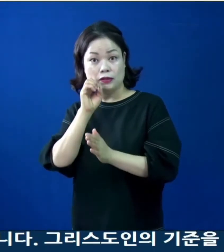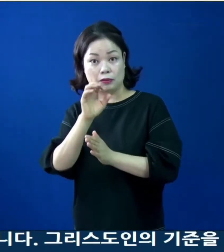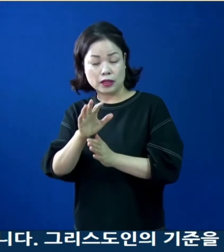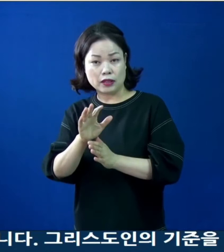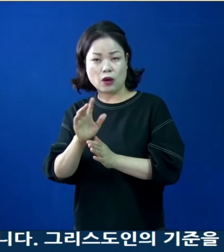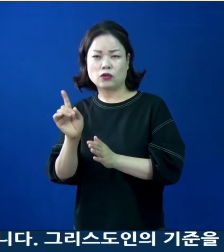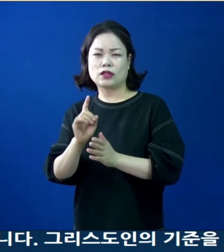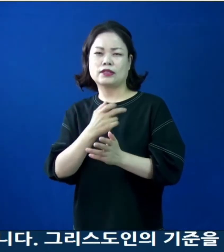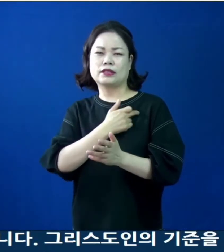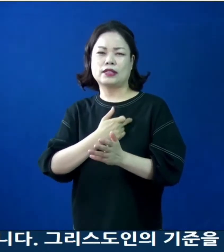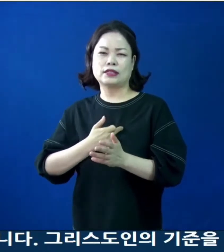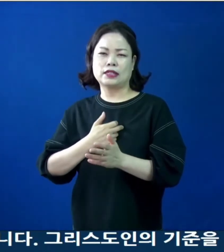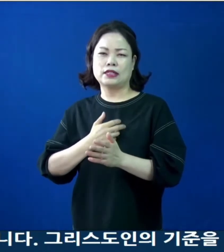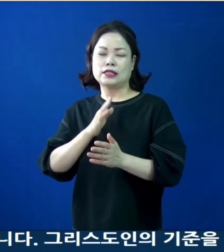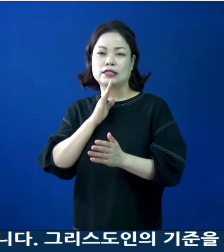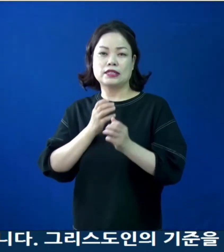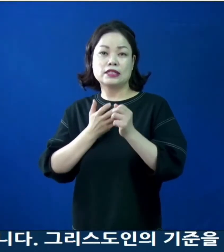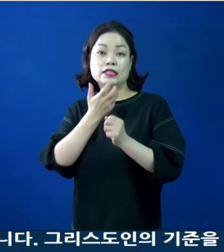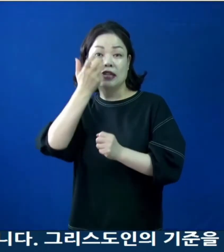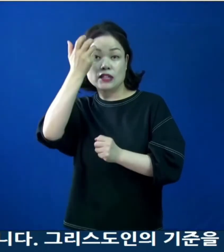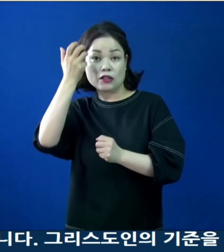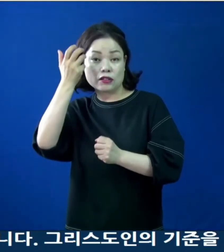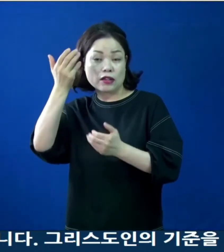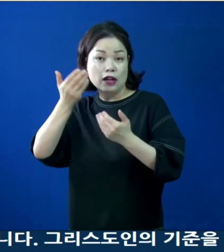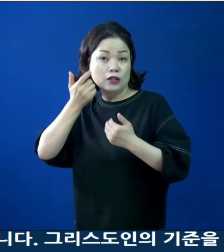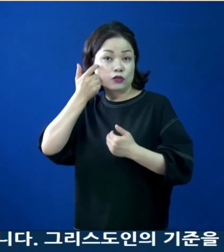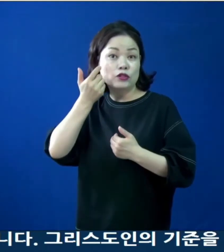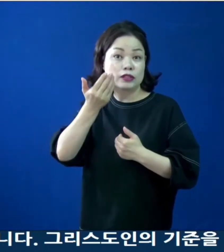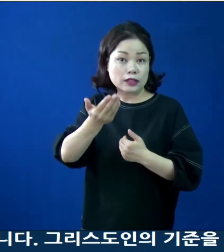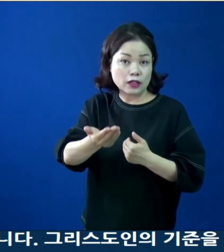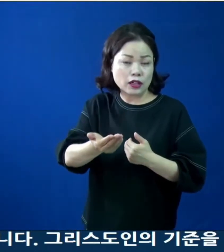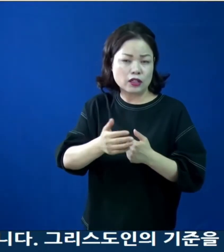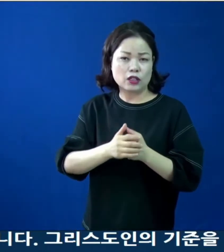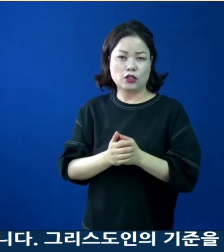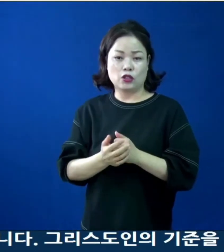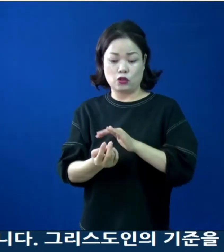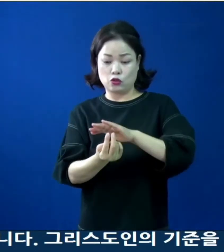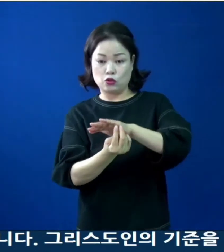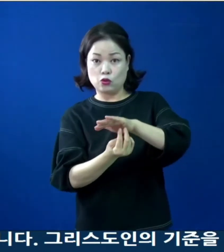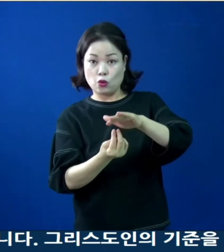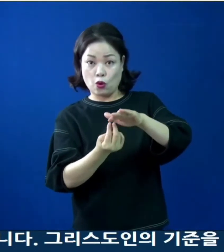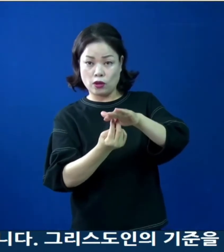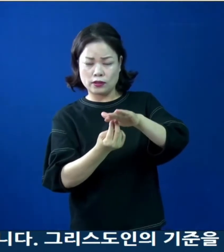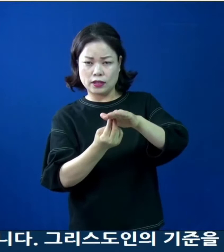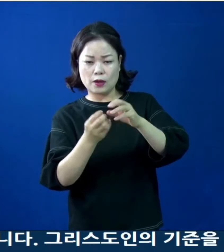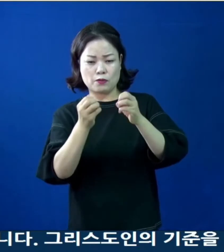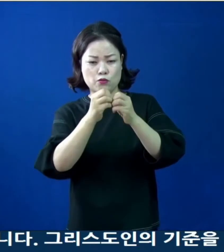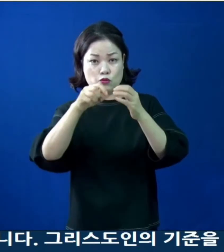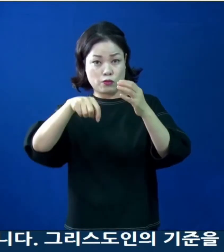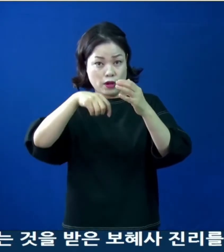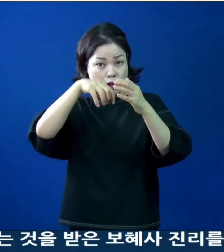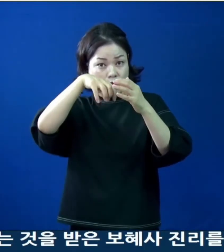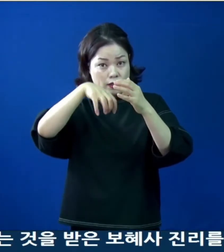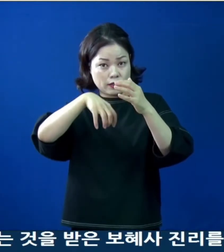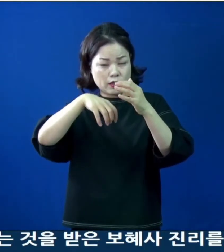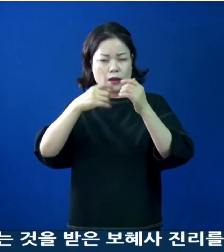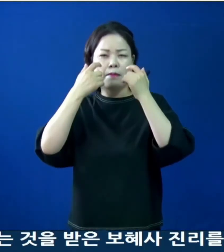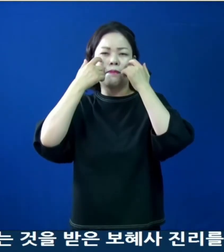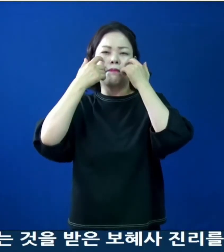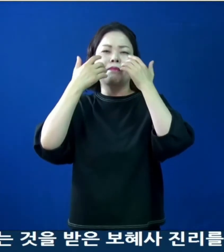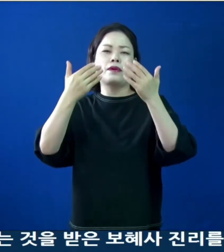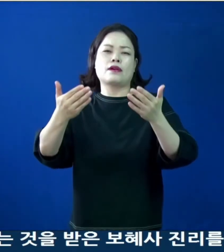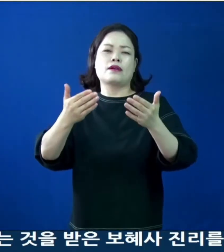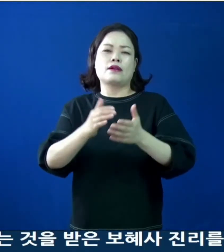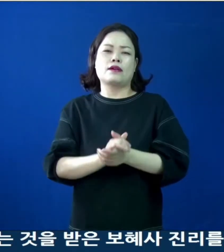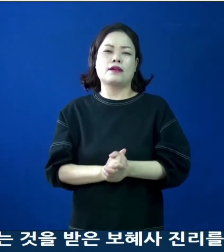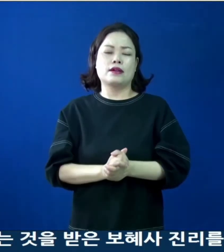제자들이 이 진리의 영을 받은지 알 수 있었을까요? 요한의 이 문맥 안에서 보면 아주 명확하게 알 수